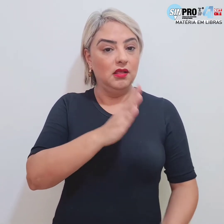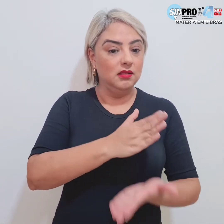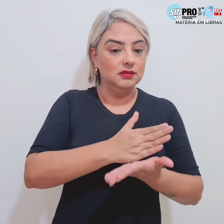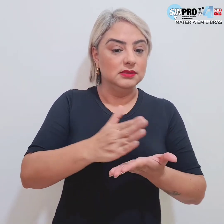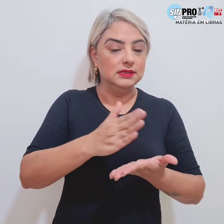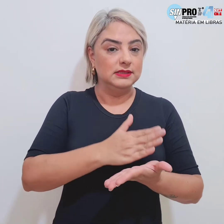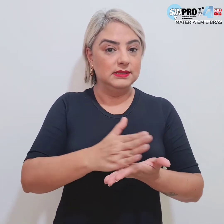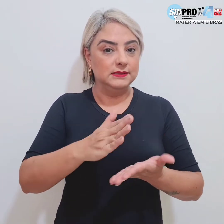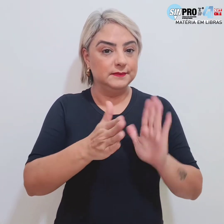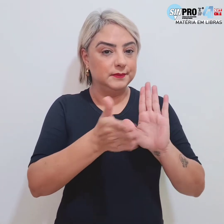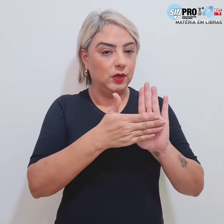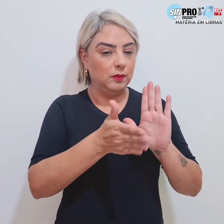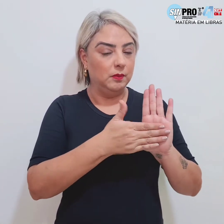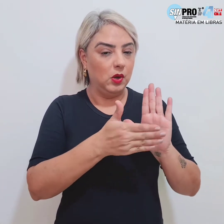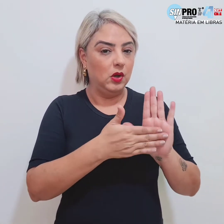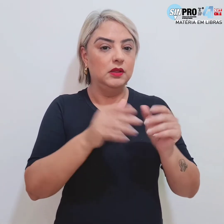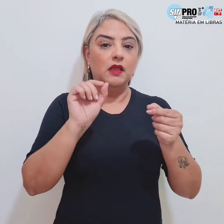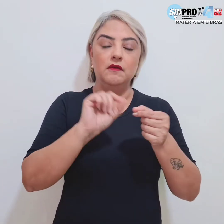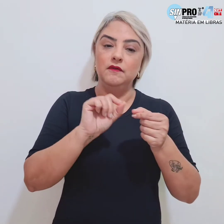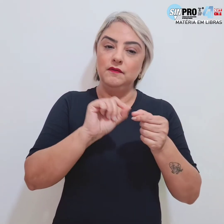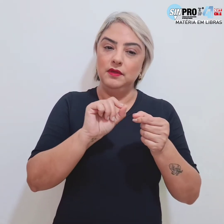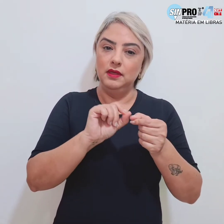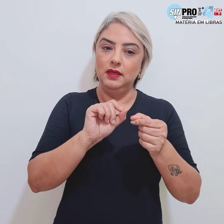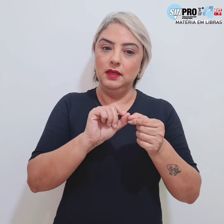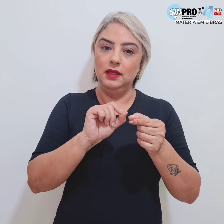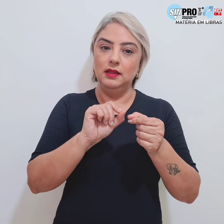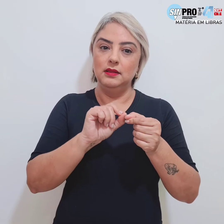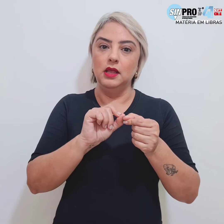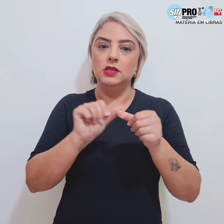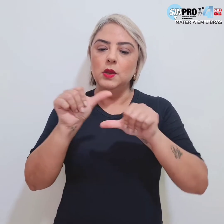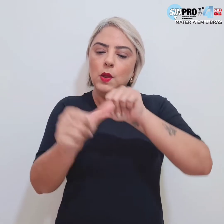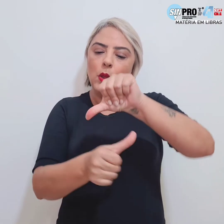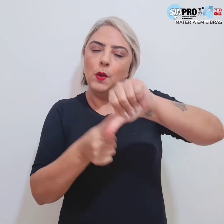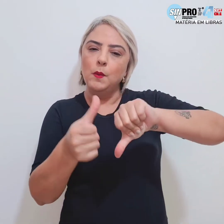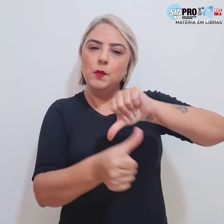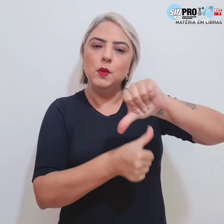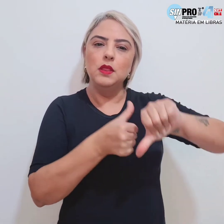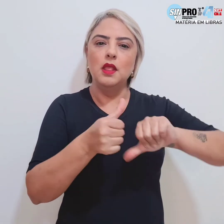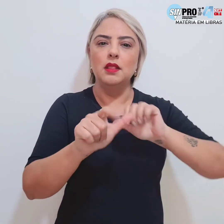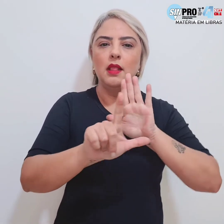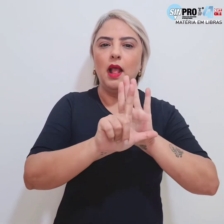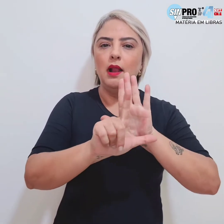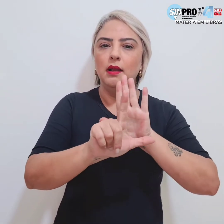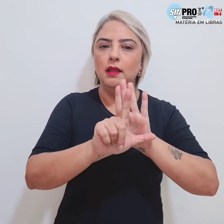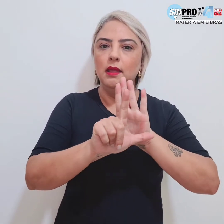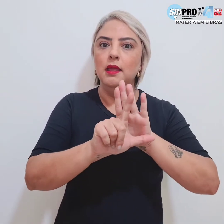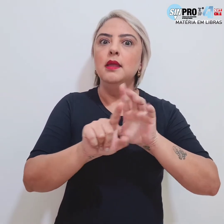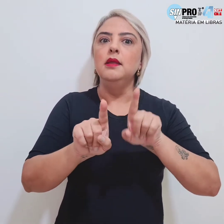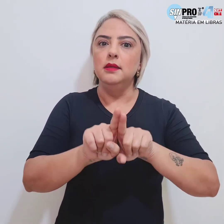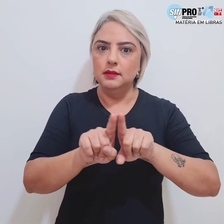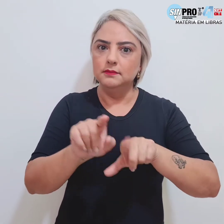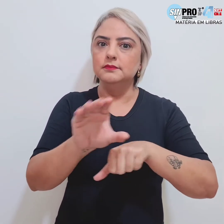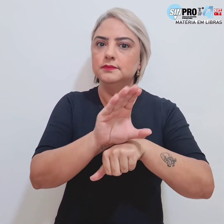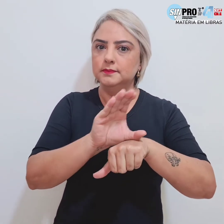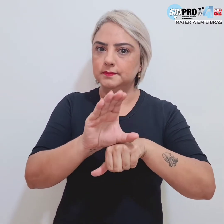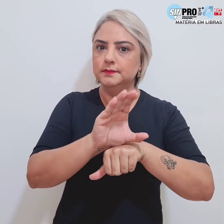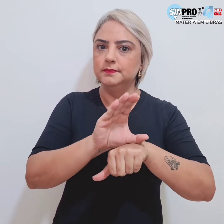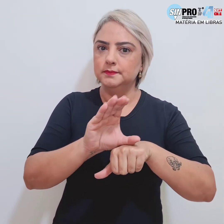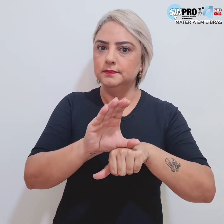iniciativas, realizada através de alterações nas leis e na Constituição Federal,